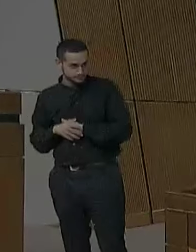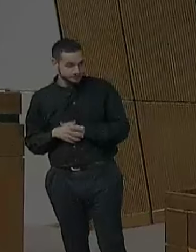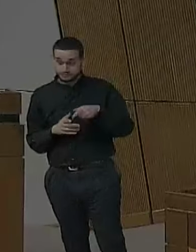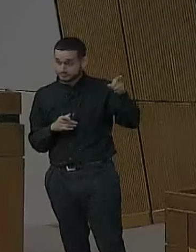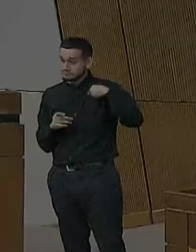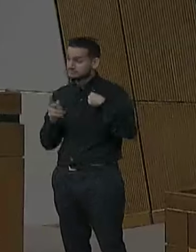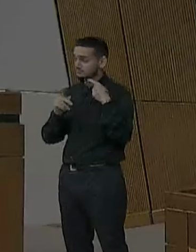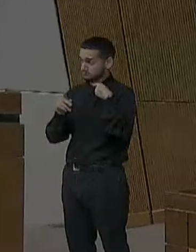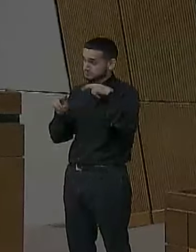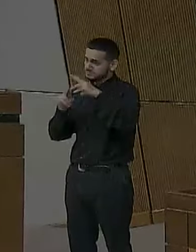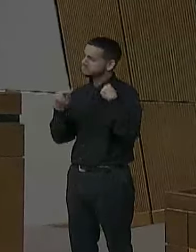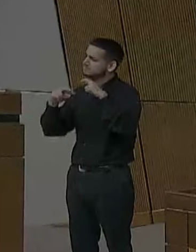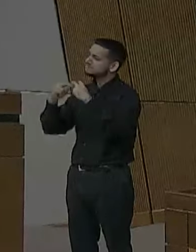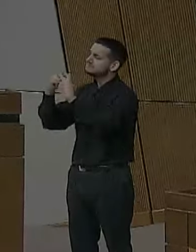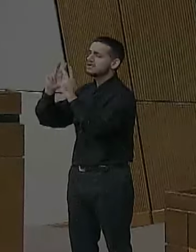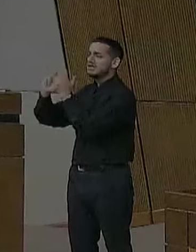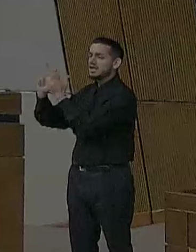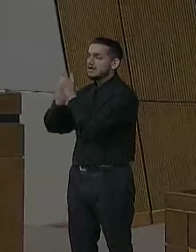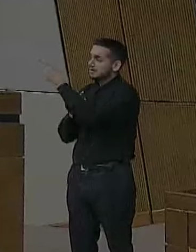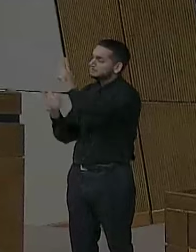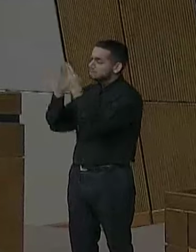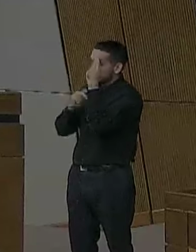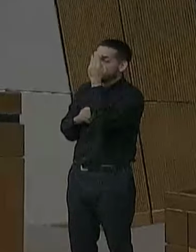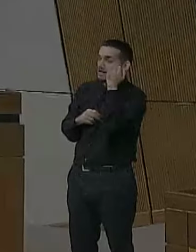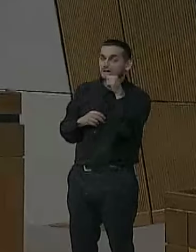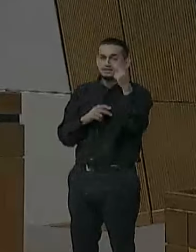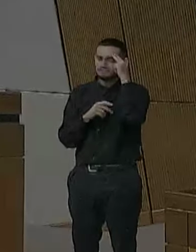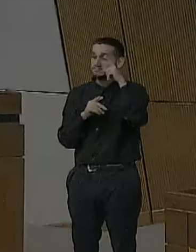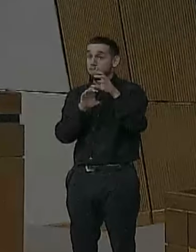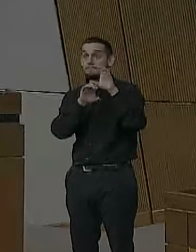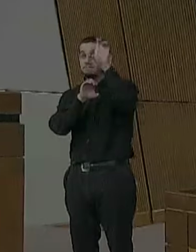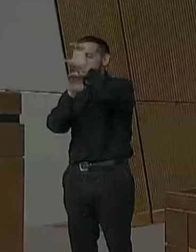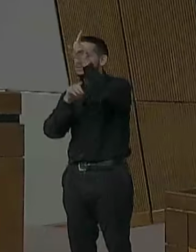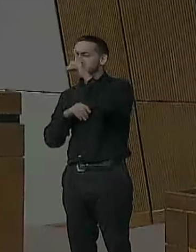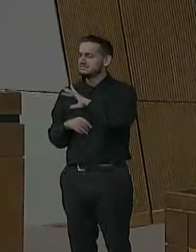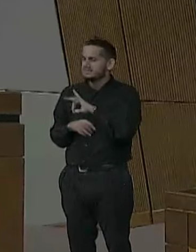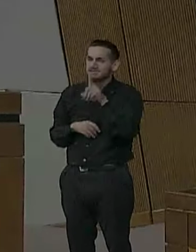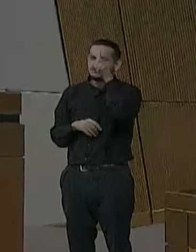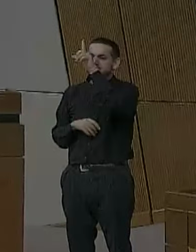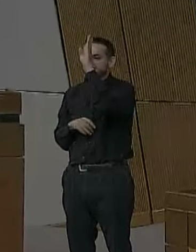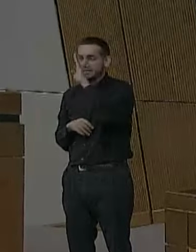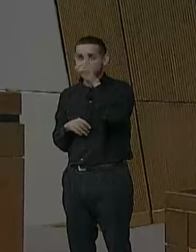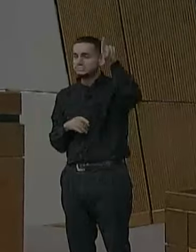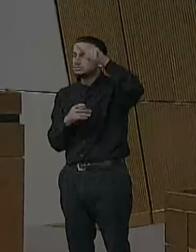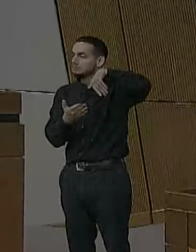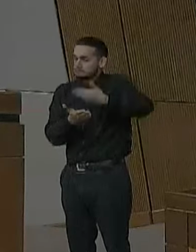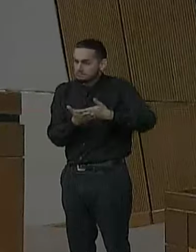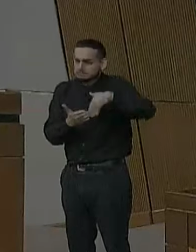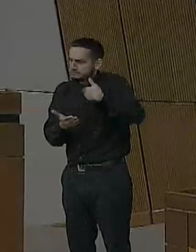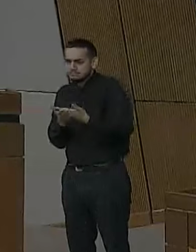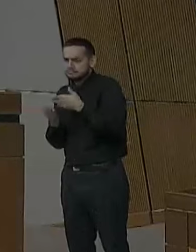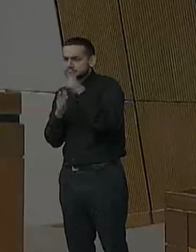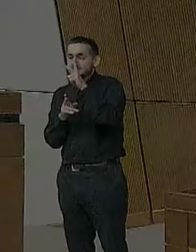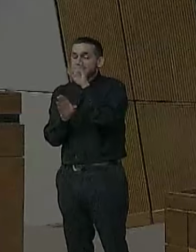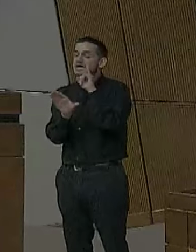los colegas, que de la experiencia de otros países de la región vimos que fracasaron aquellos países donde